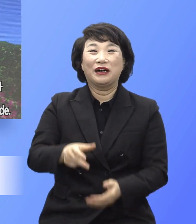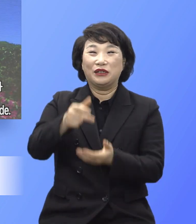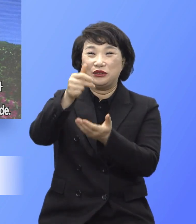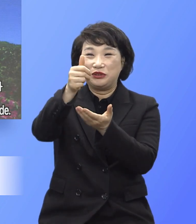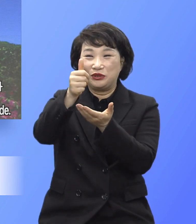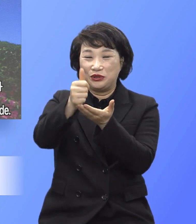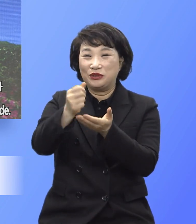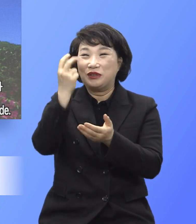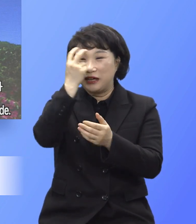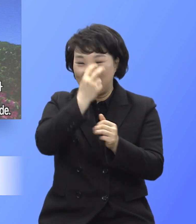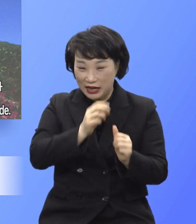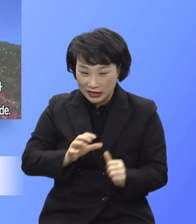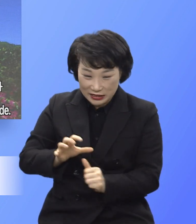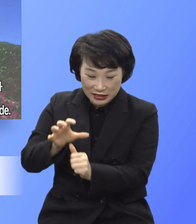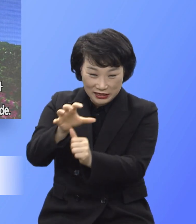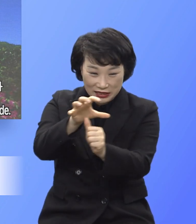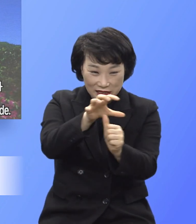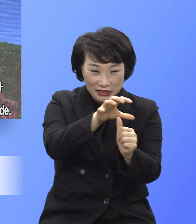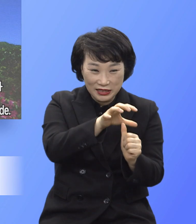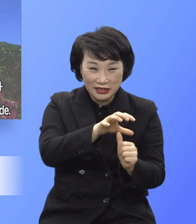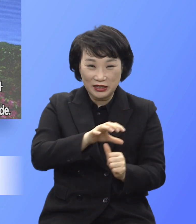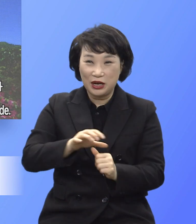굳세라, 주가